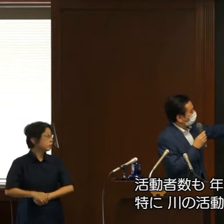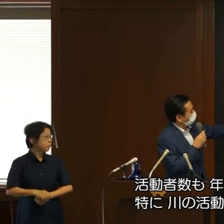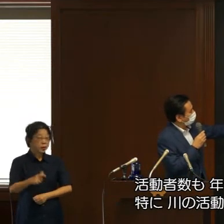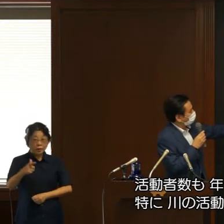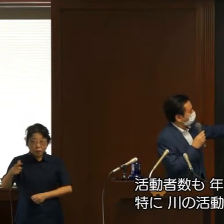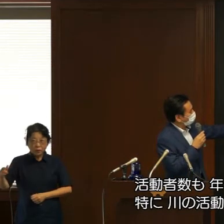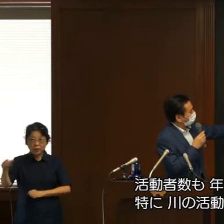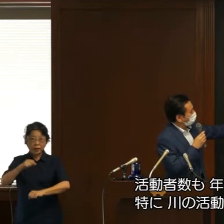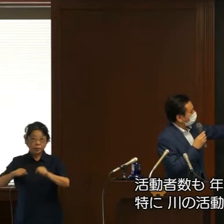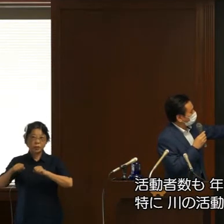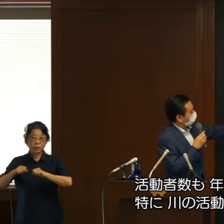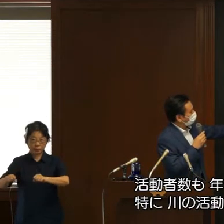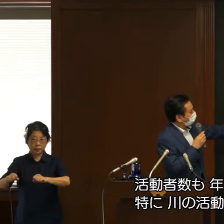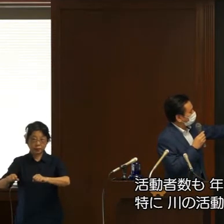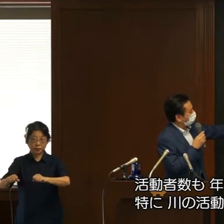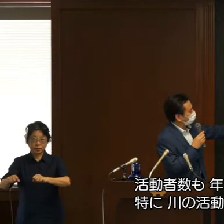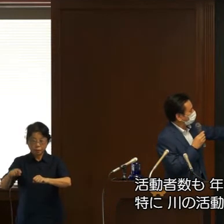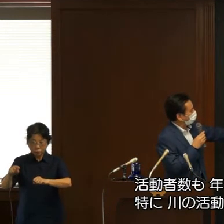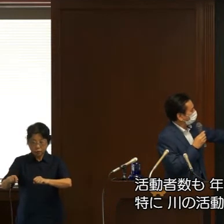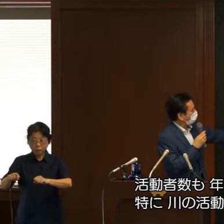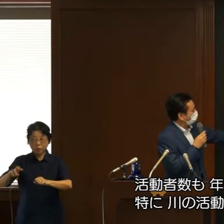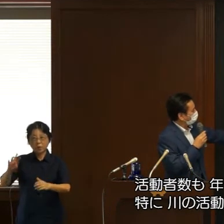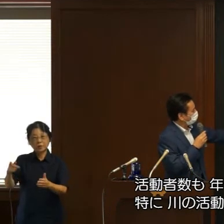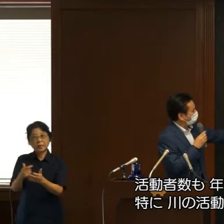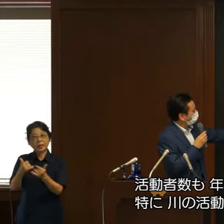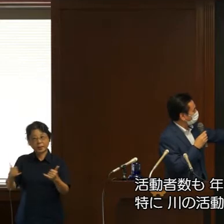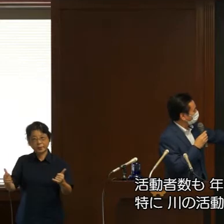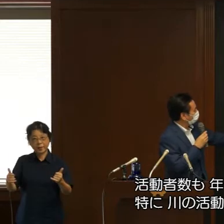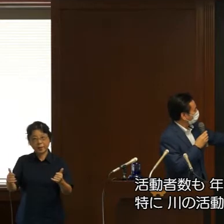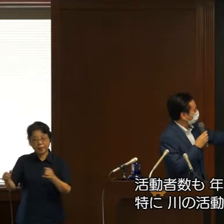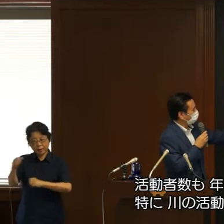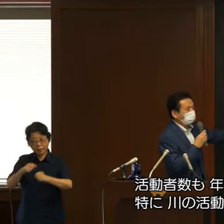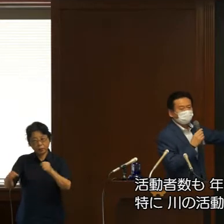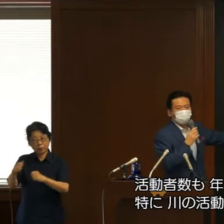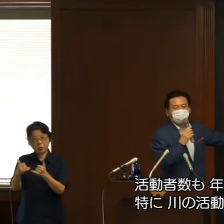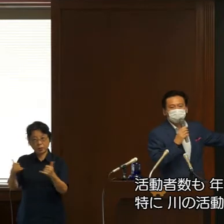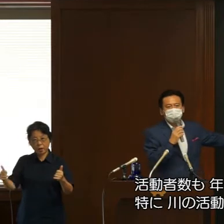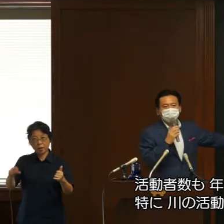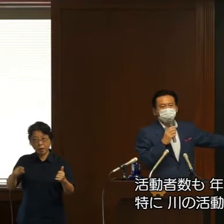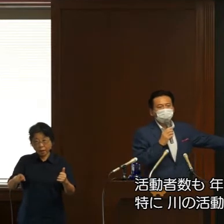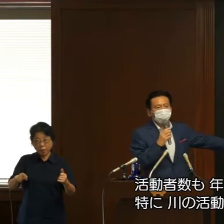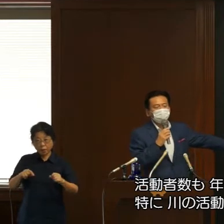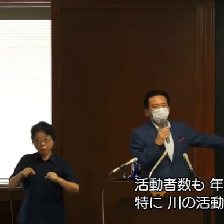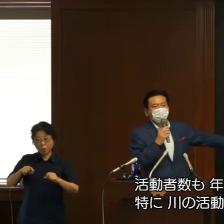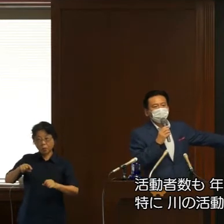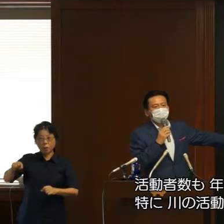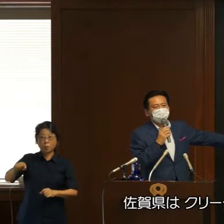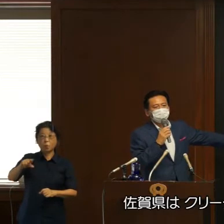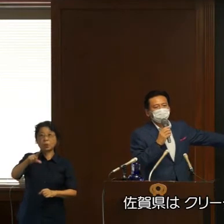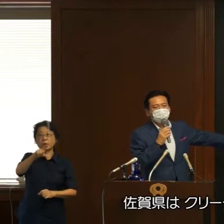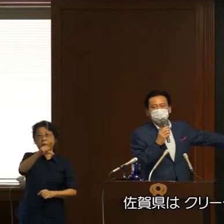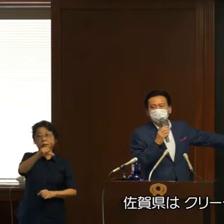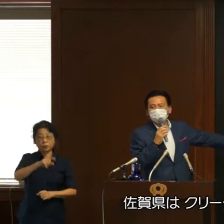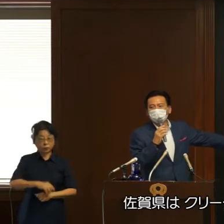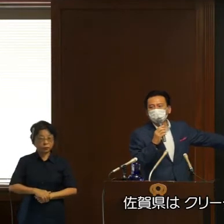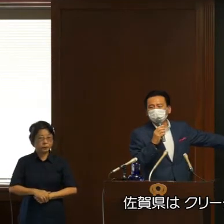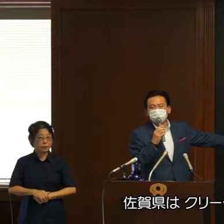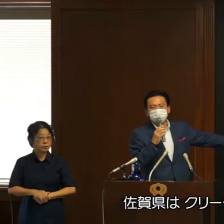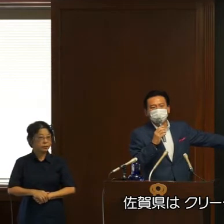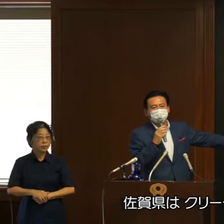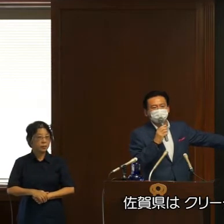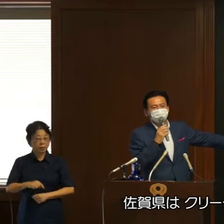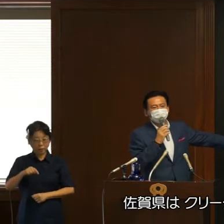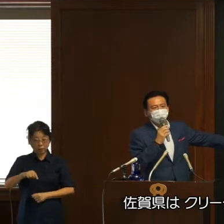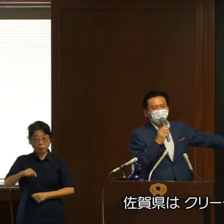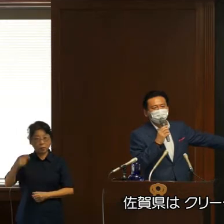も年々増えてまいりまして、まあ、特に川の活動が多いというのは、まあ、佐賀県はク